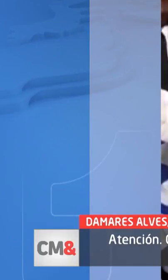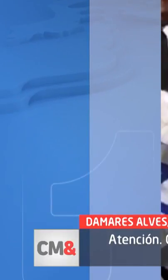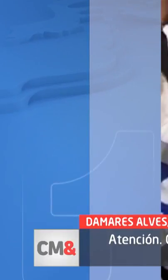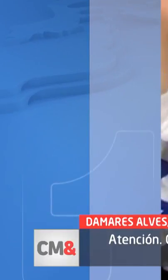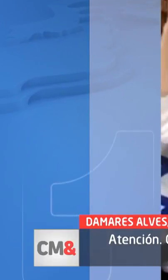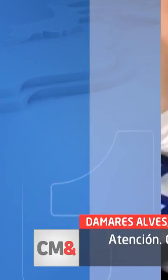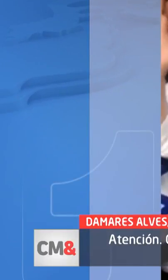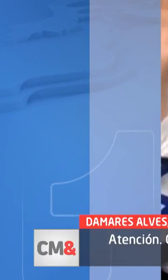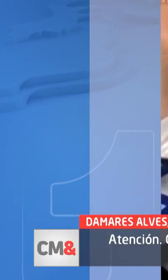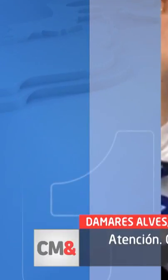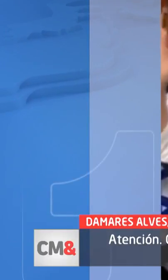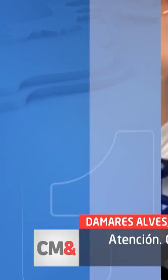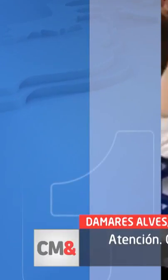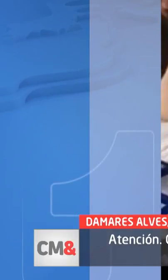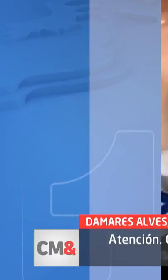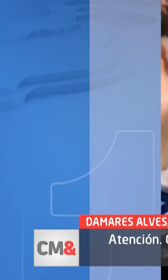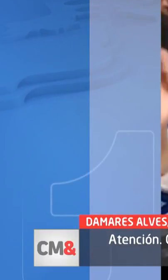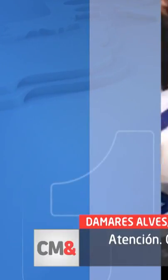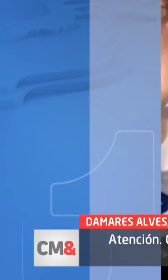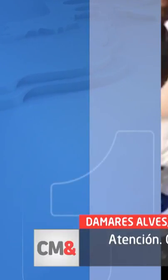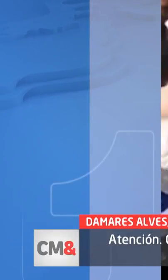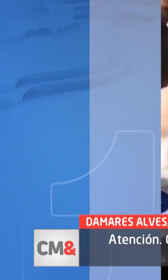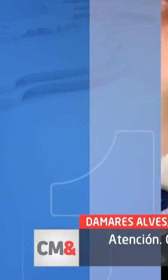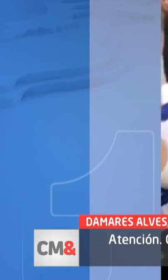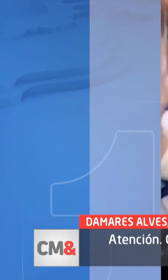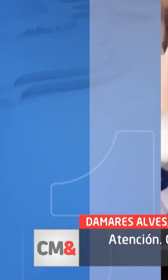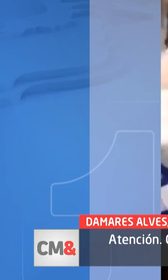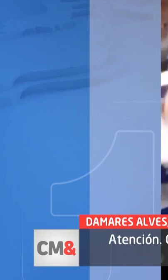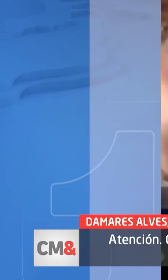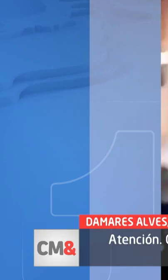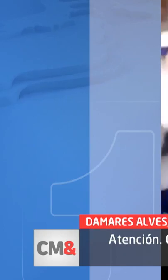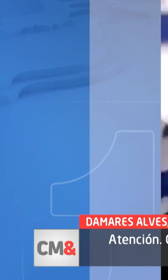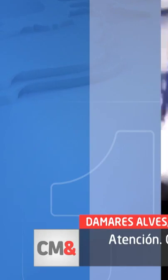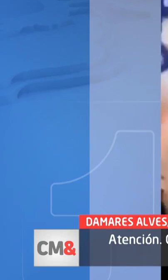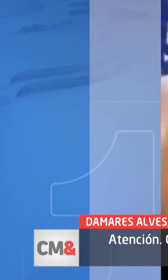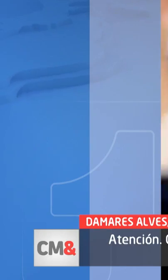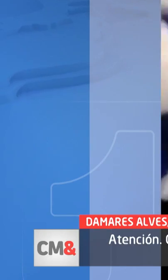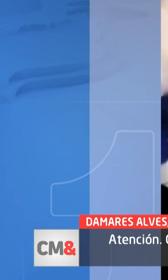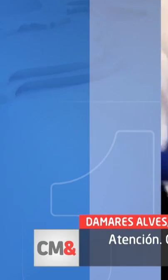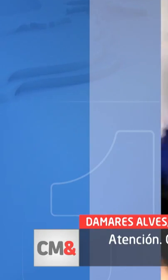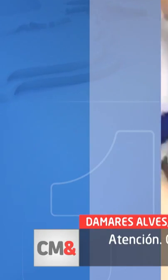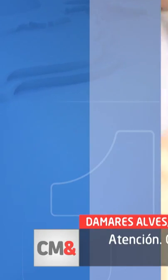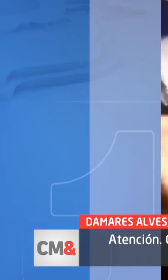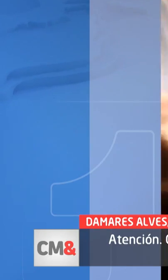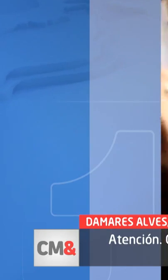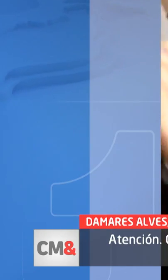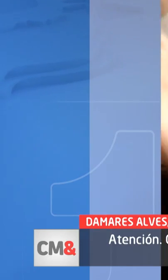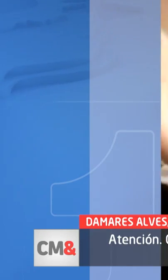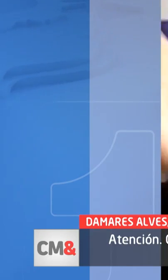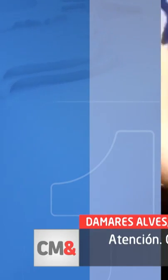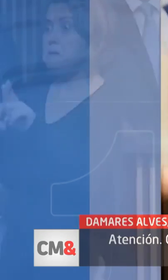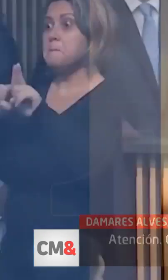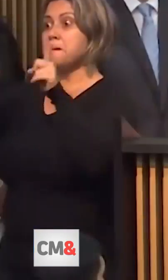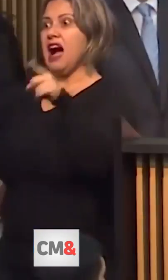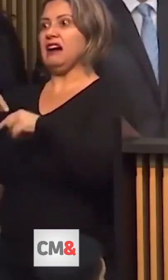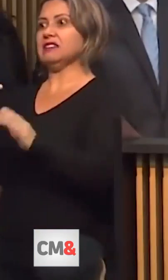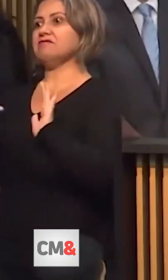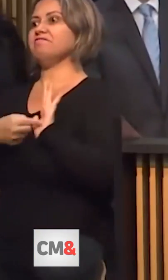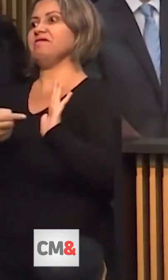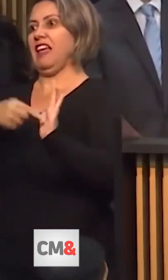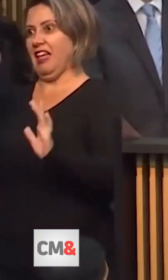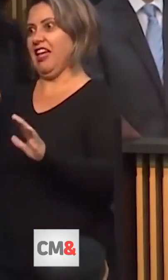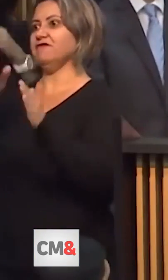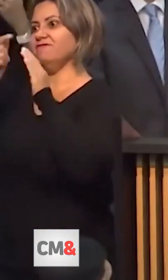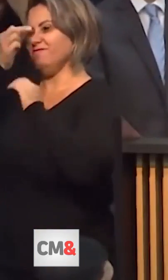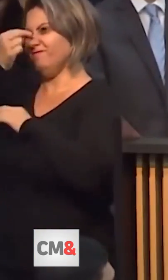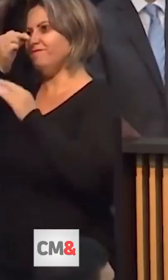Brasil. Menino veste azul e menina veste rosa. La